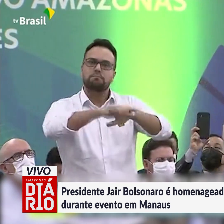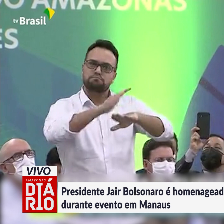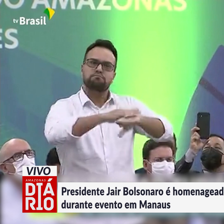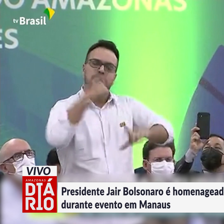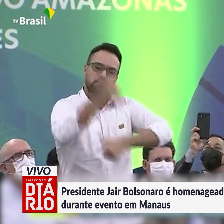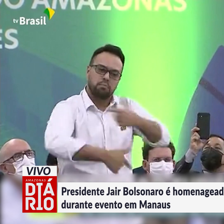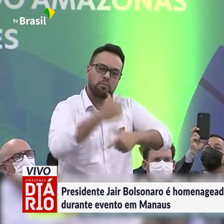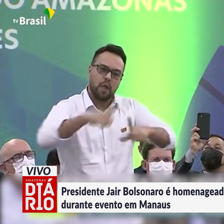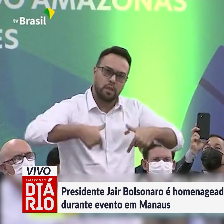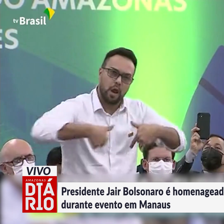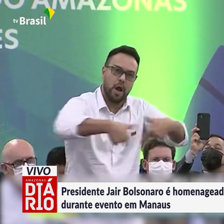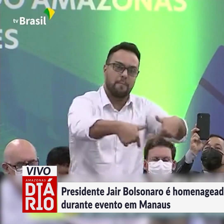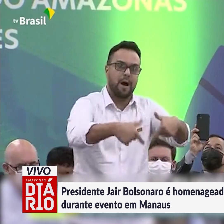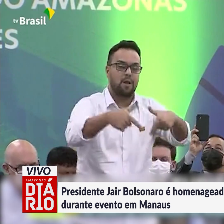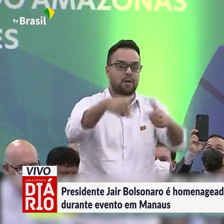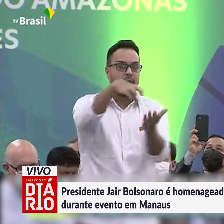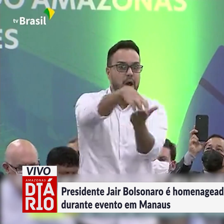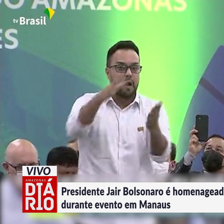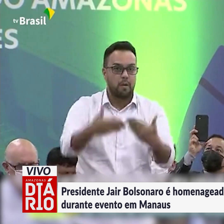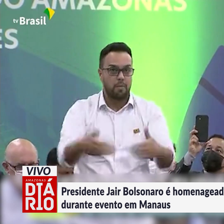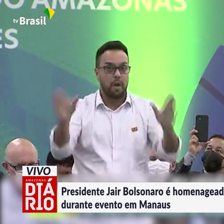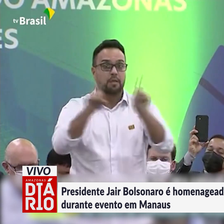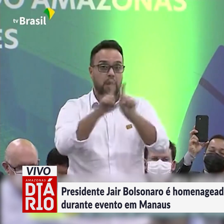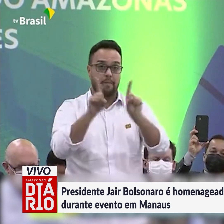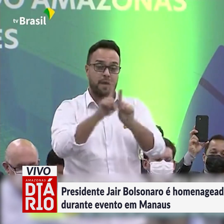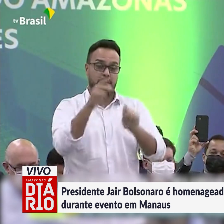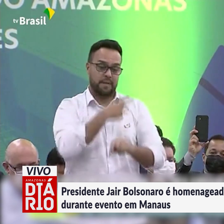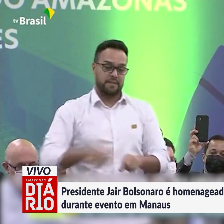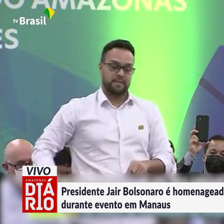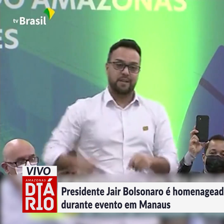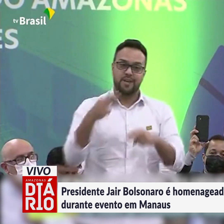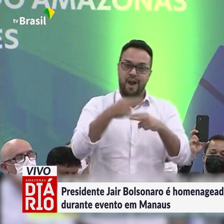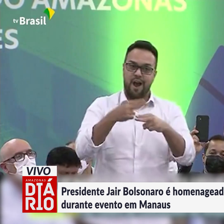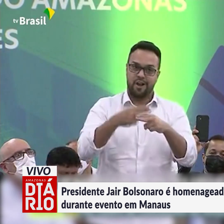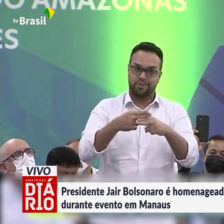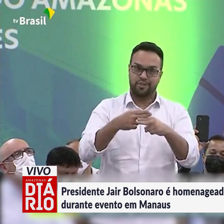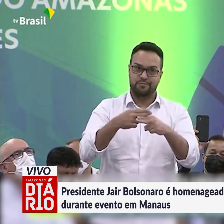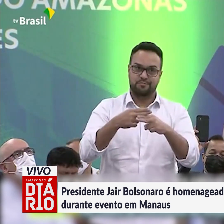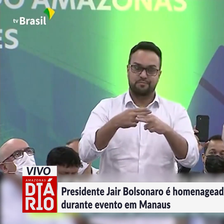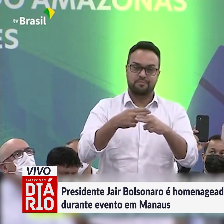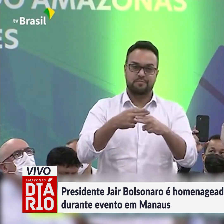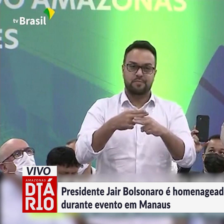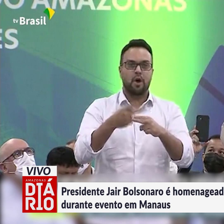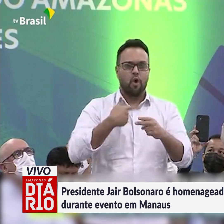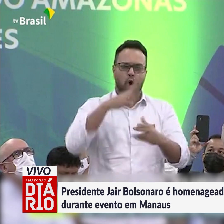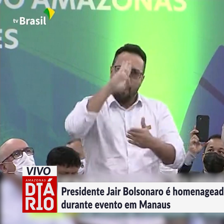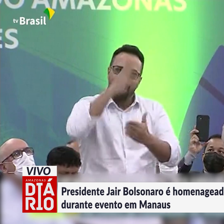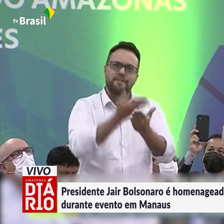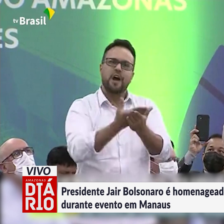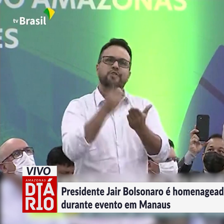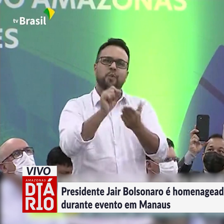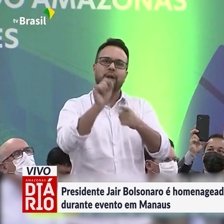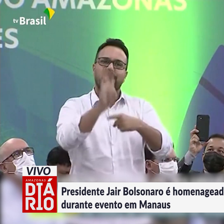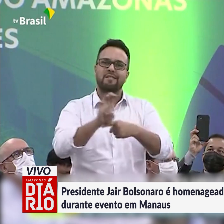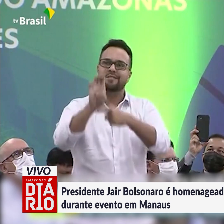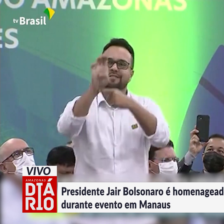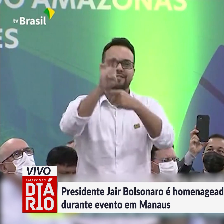obra, bem como ao presidente da Caixa Econômica Federal pela confiança no Estado,